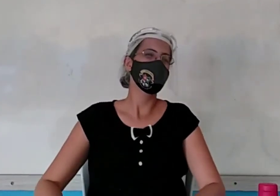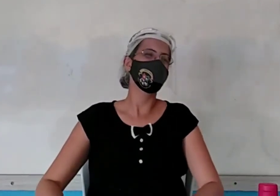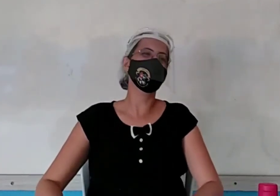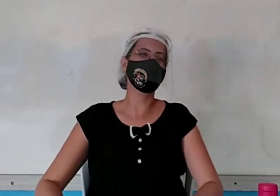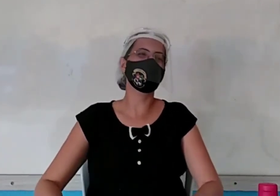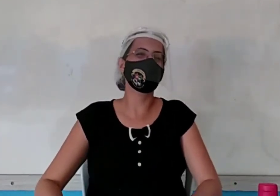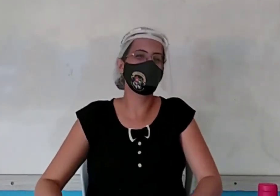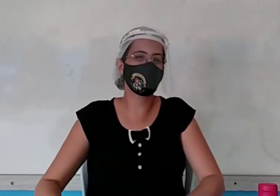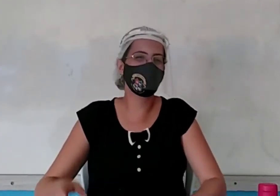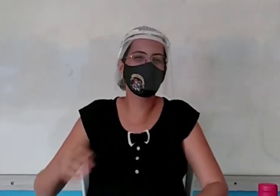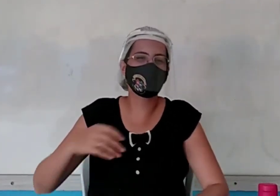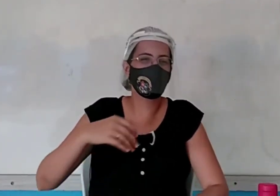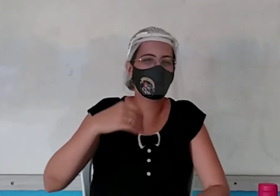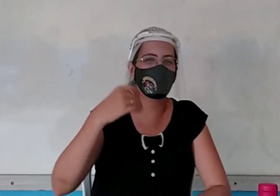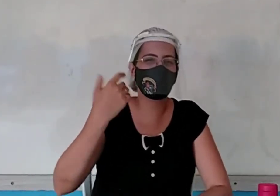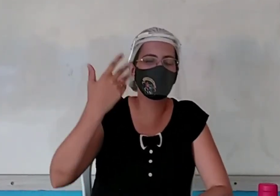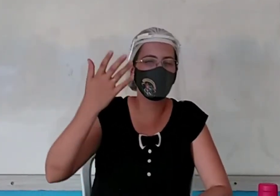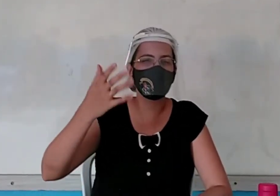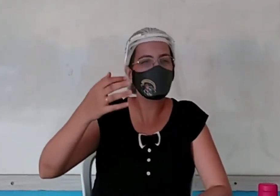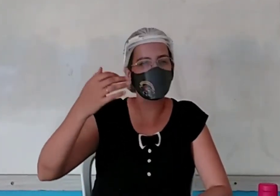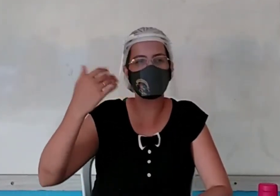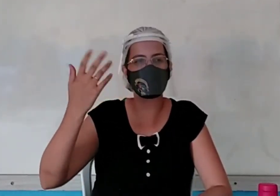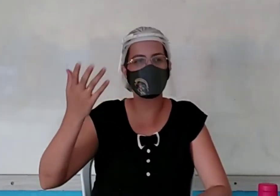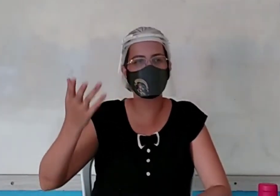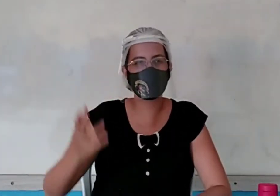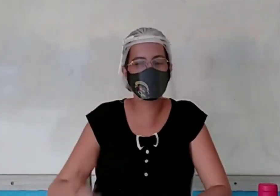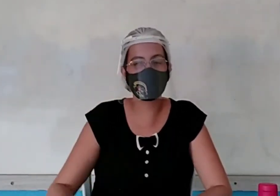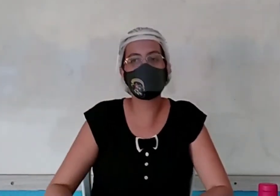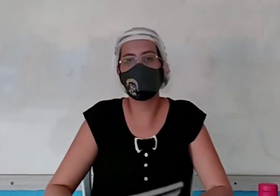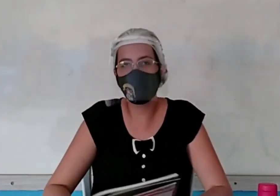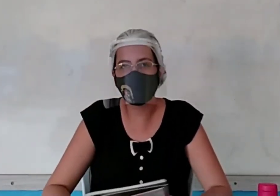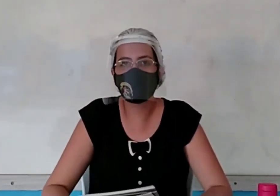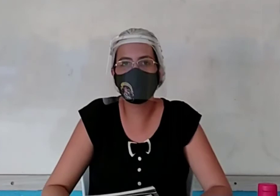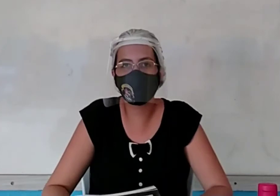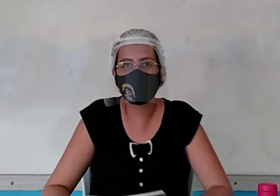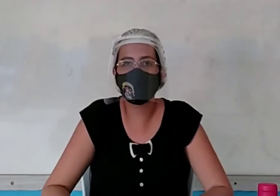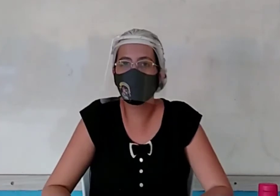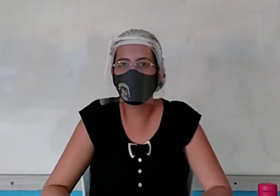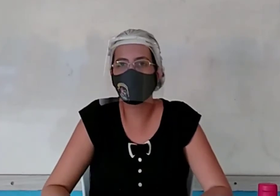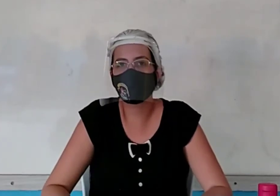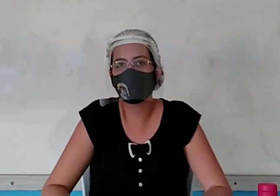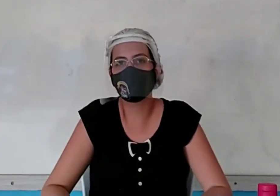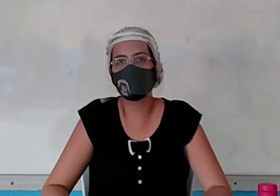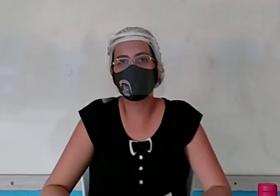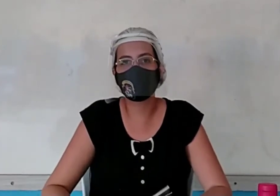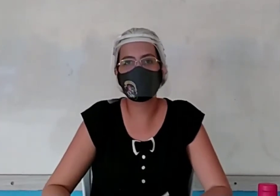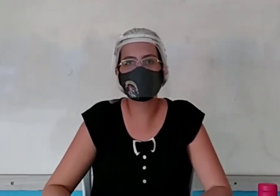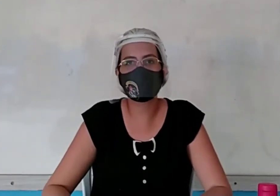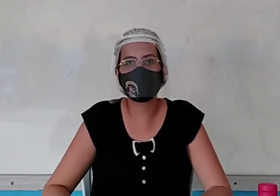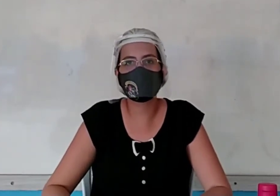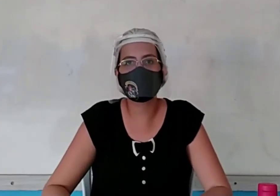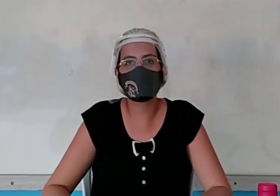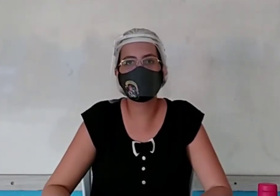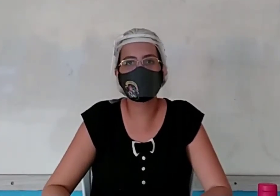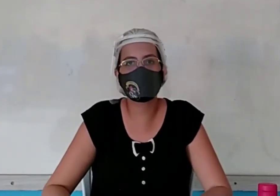Não que seja uma perspectiva, algo que possa acontecer. É realmente uma utopia que, em Lago da Pedra, exista